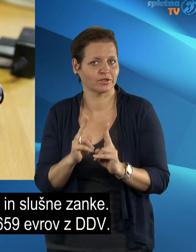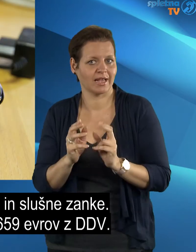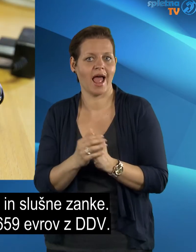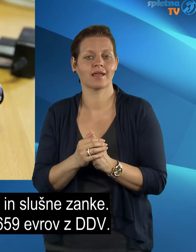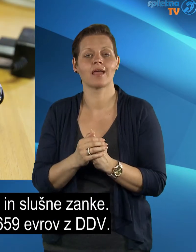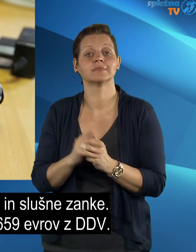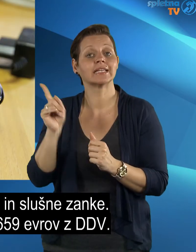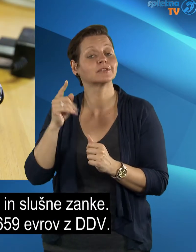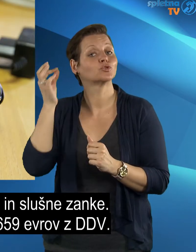slušne zanke.